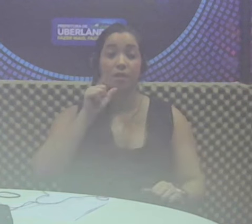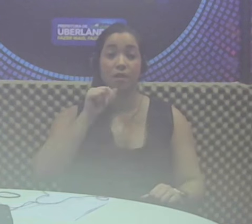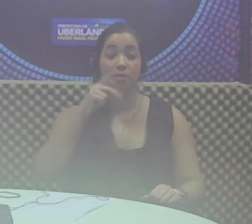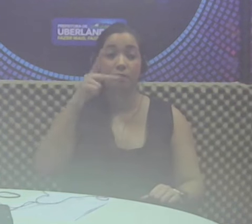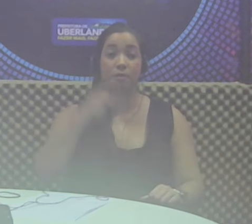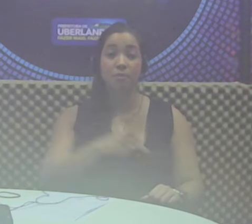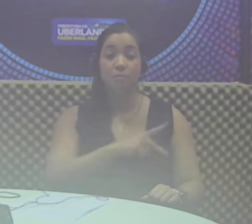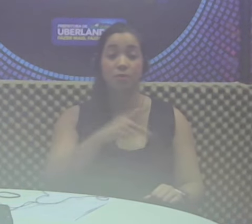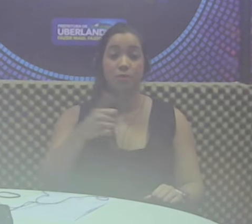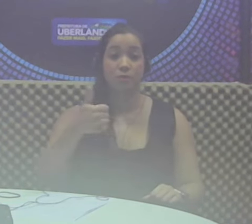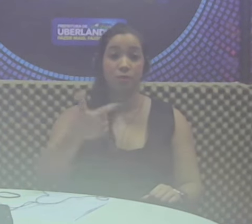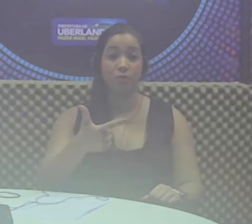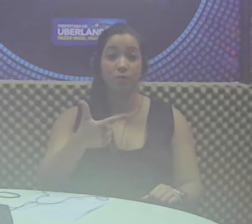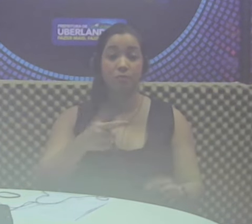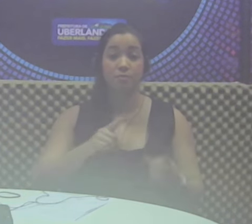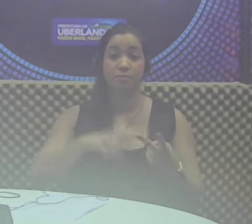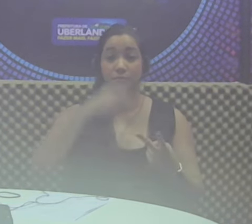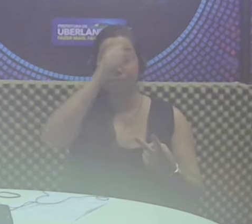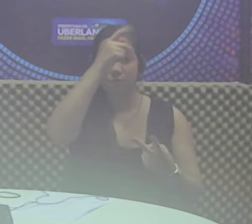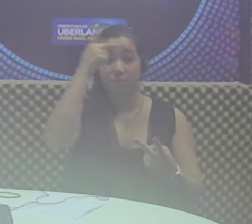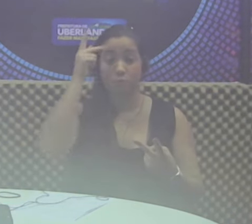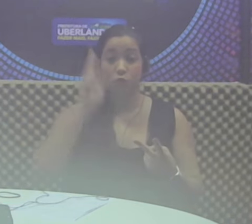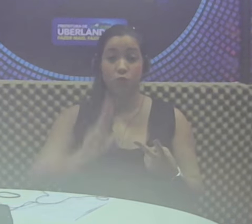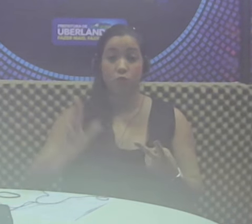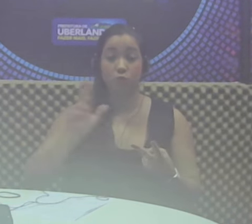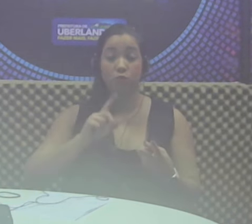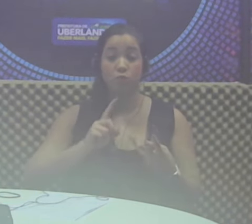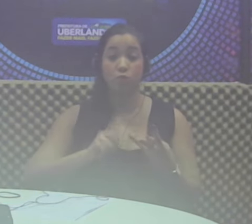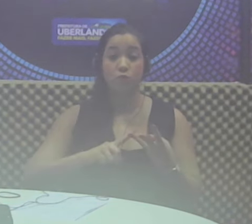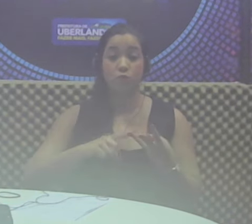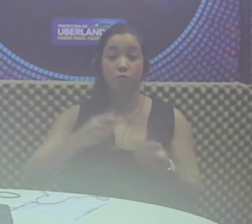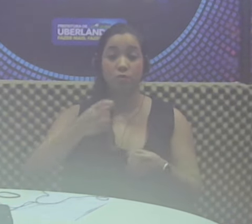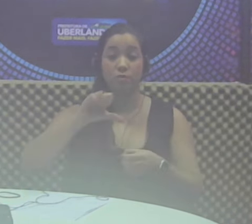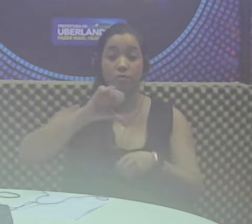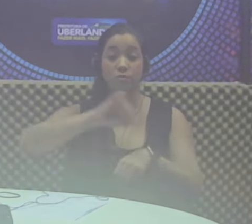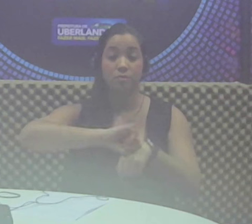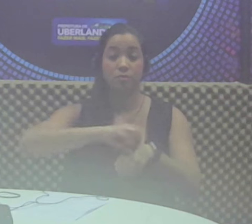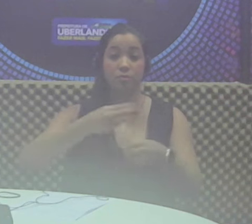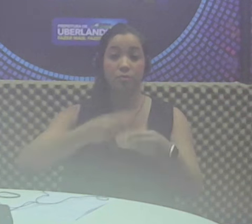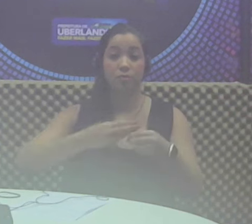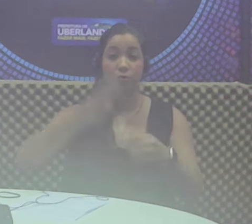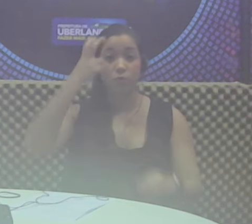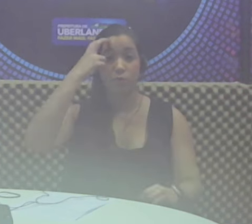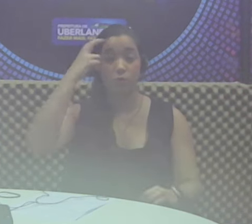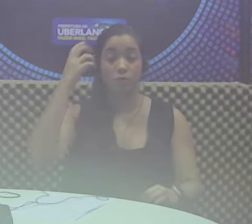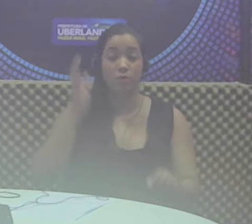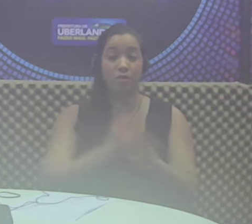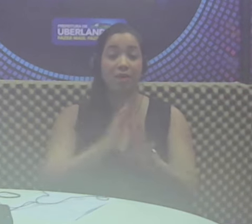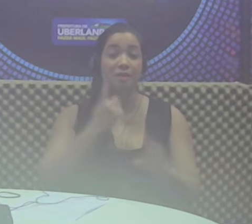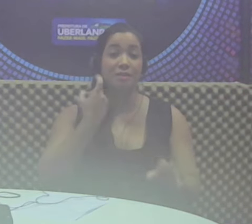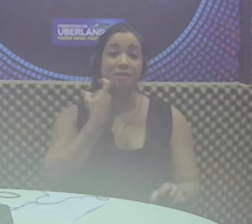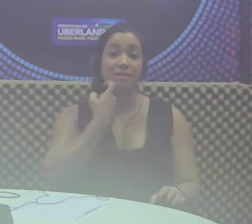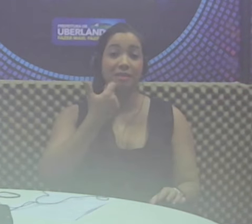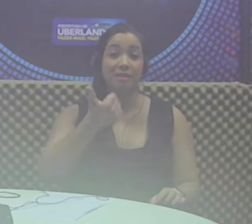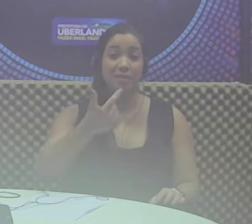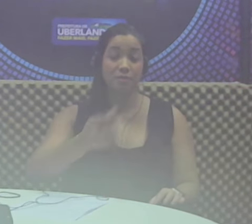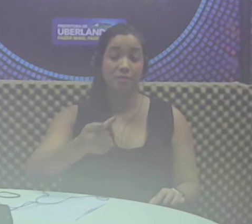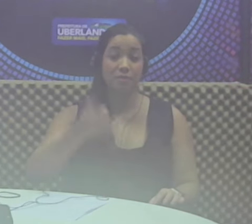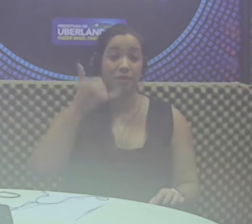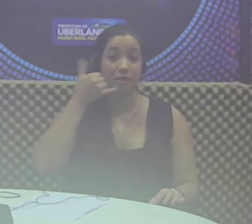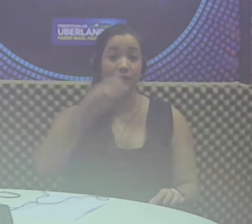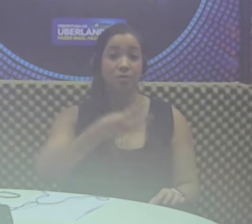12, na Prefeitura de Uberlândia e no Centro Municipal de Cultura até sexta-feira, dia 17. Para dúvidas, ligue